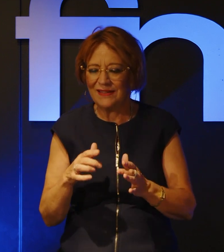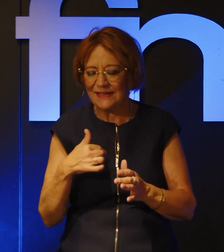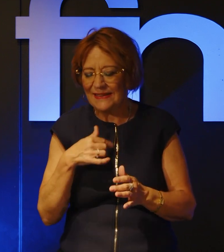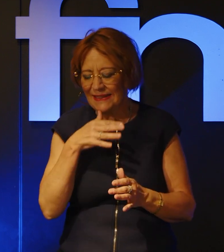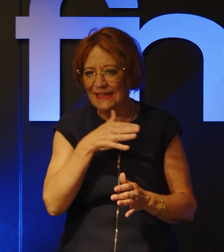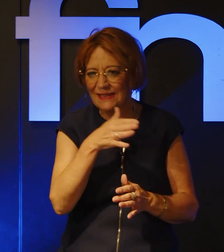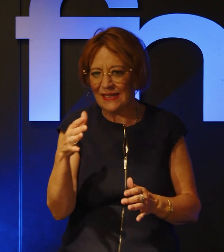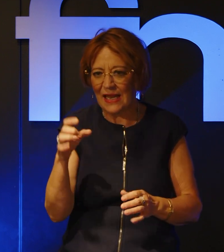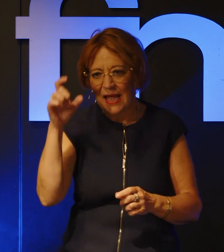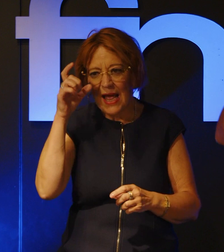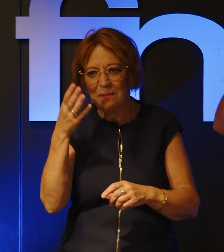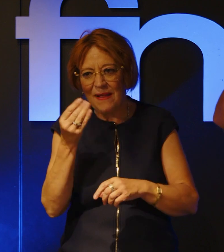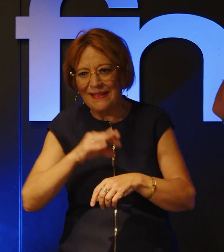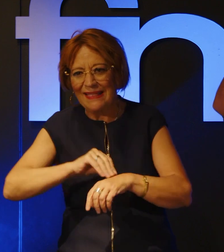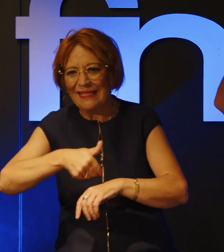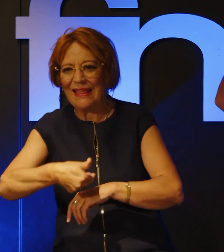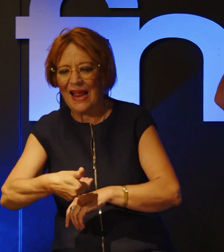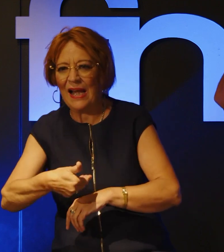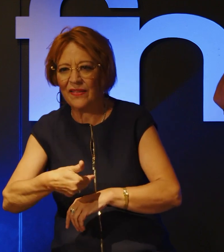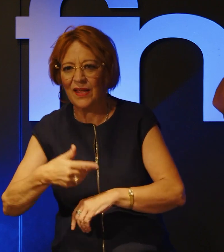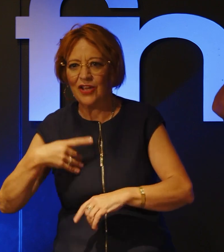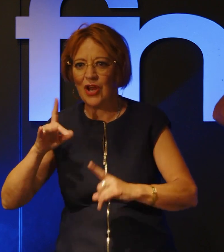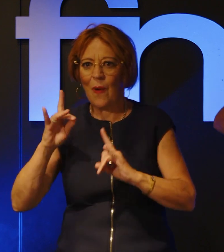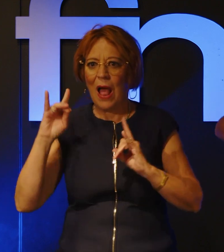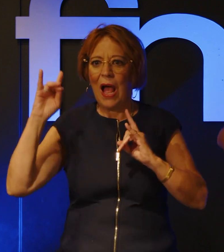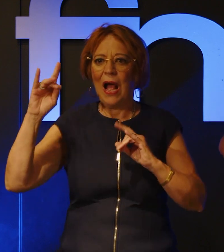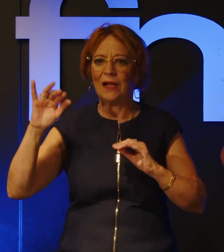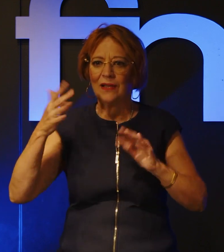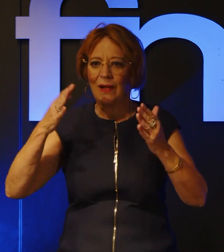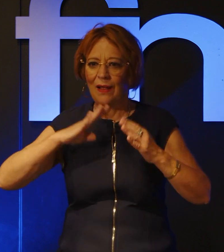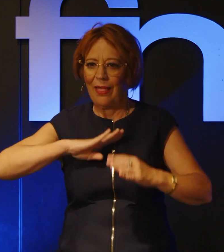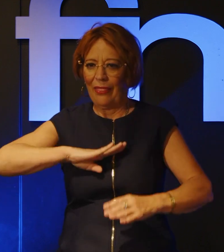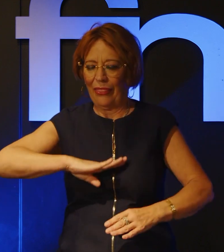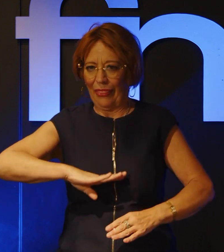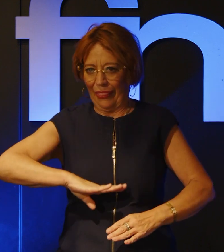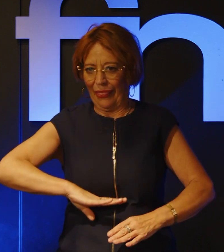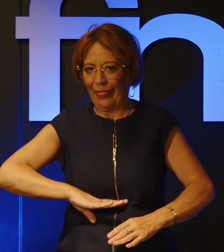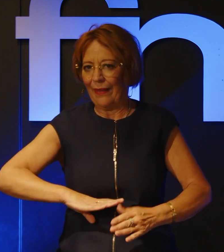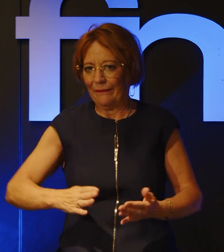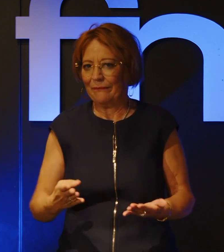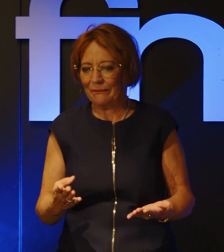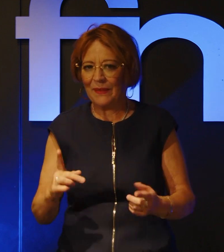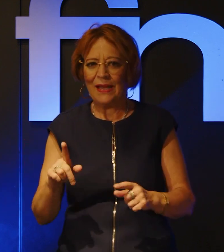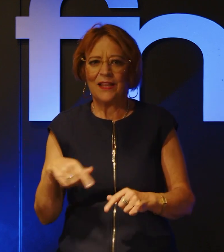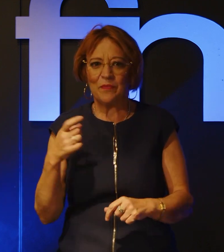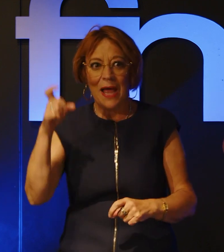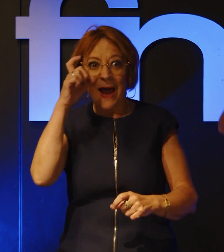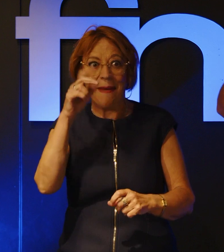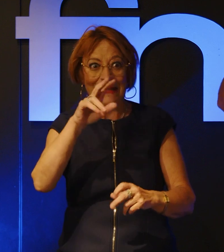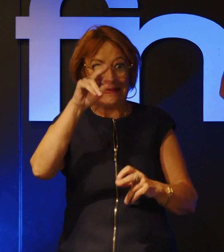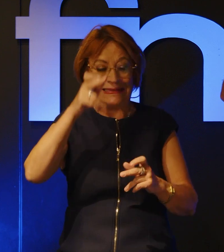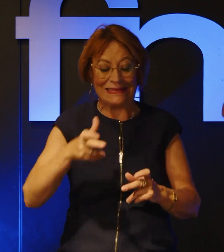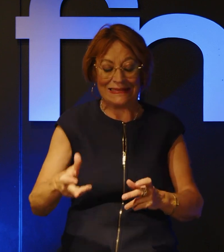a Amélia está atrasada eu tava tipo já a ganhar altitude e comecei perder altitude depois de repente a m aparece eu